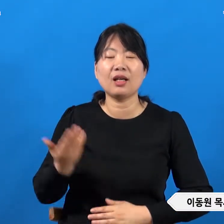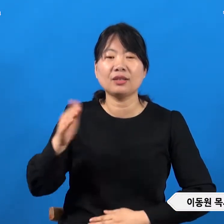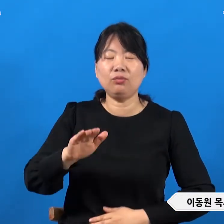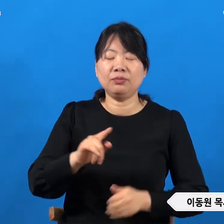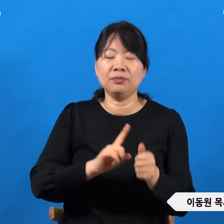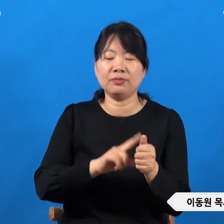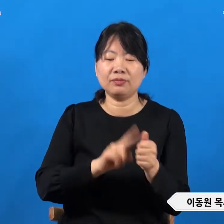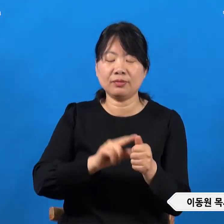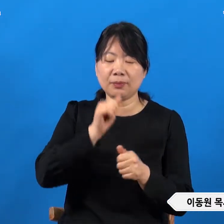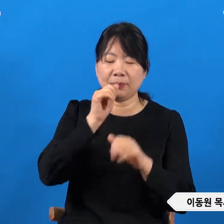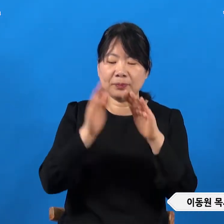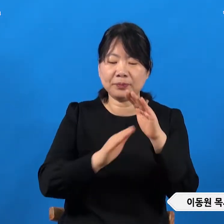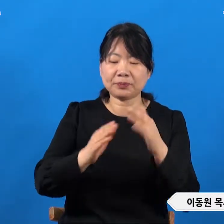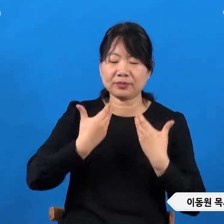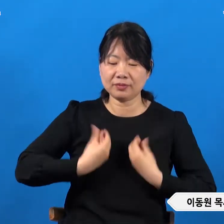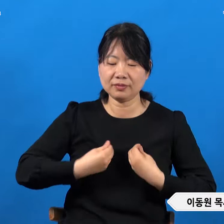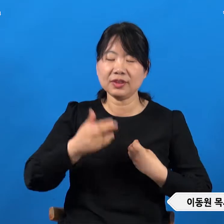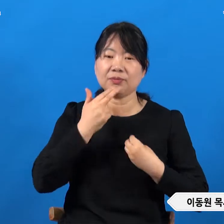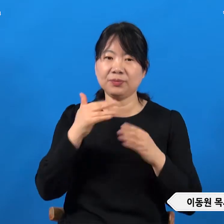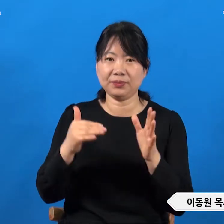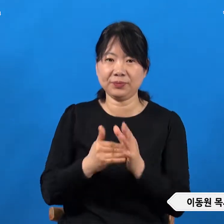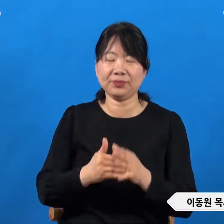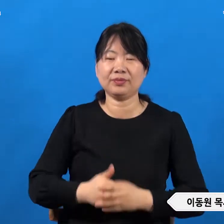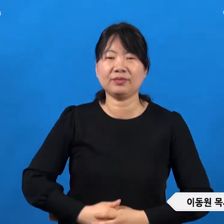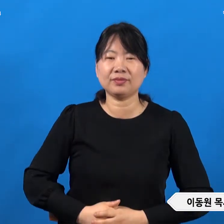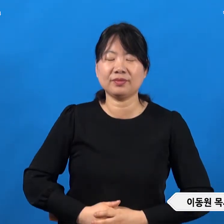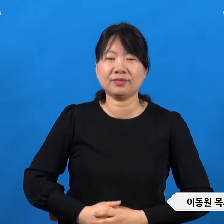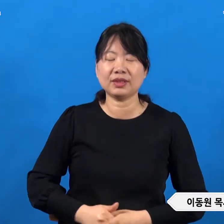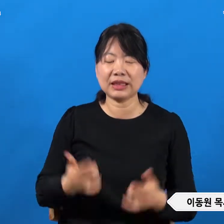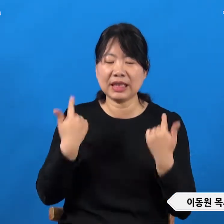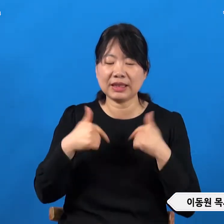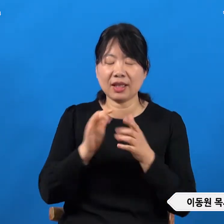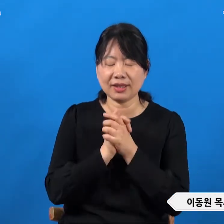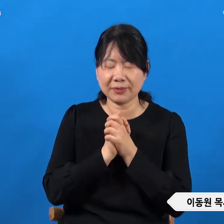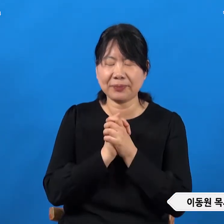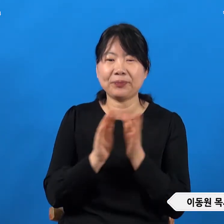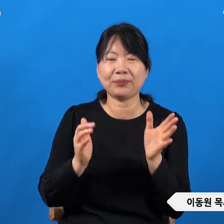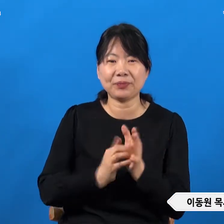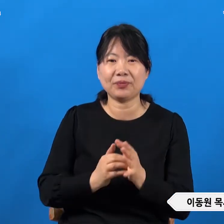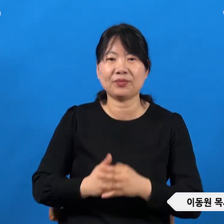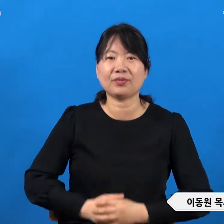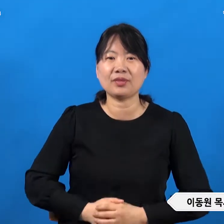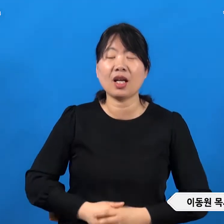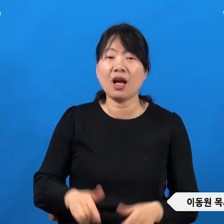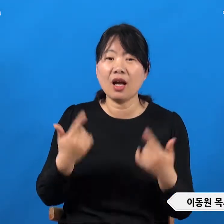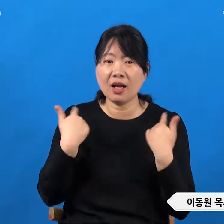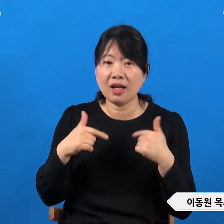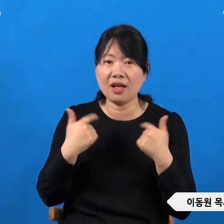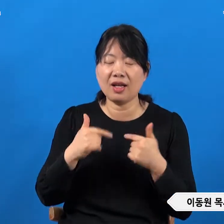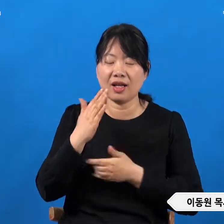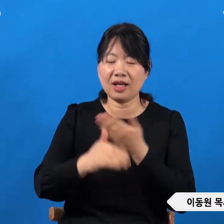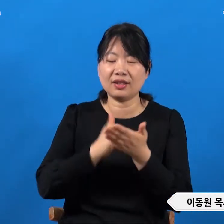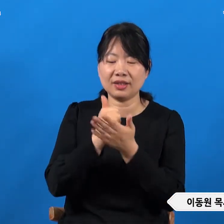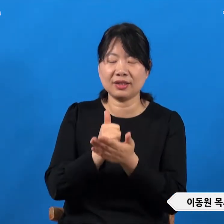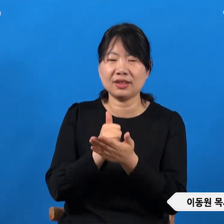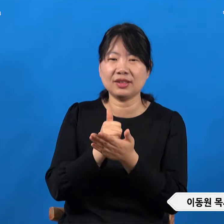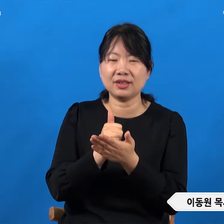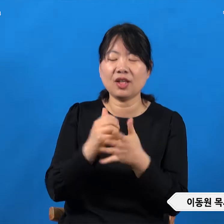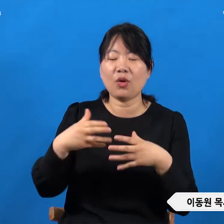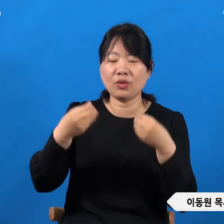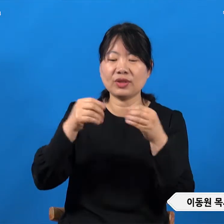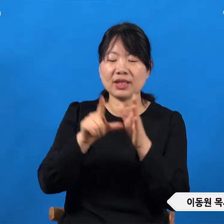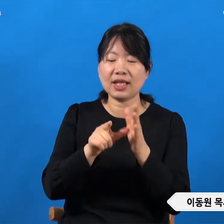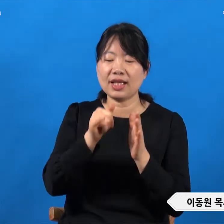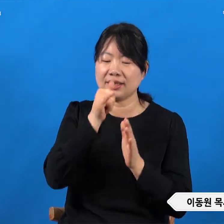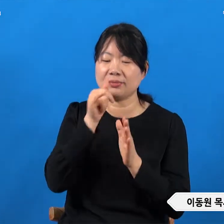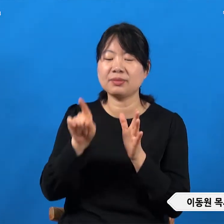그러나 그분은 결코 낙심하지 않았다고 합니다. 그는 언제나 기도했고 그는 언제나 하나님이 거두실 때가